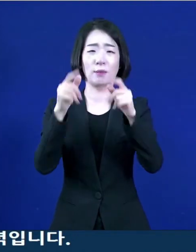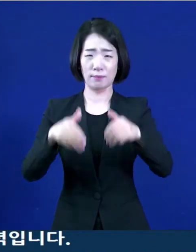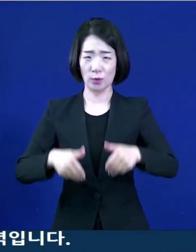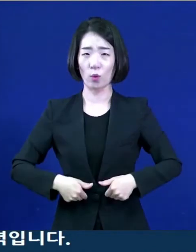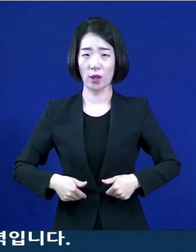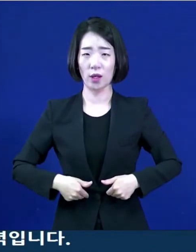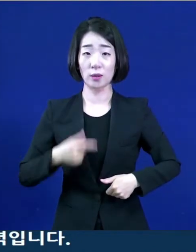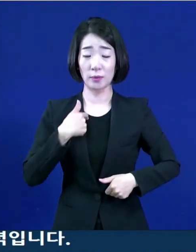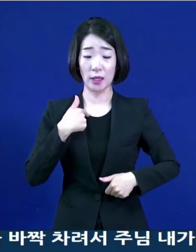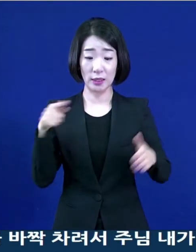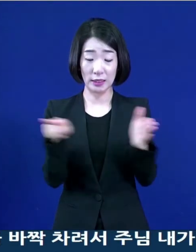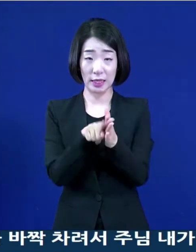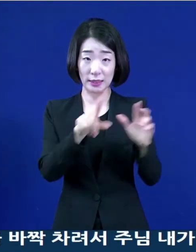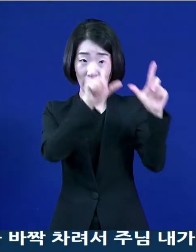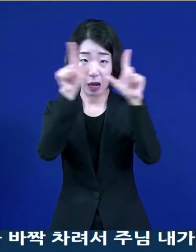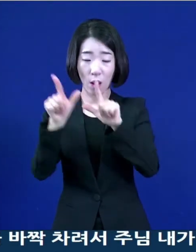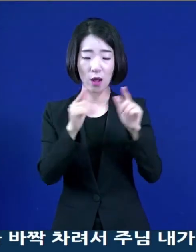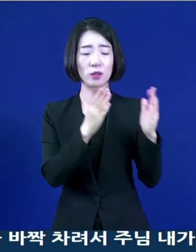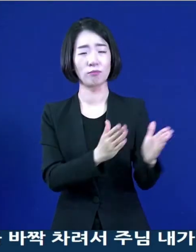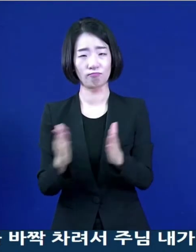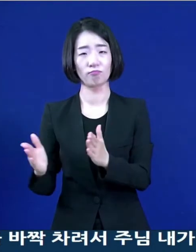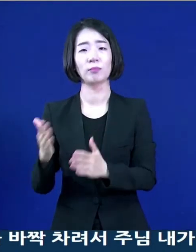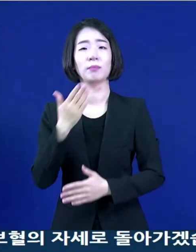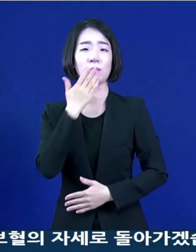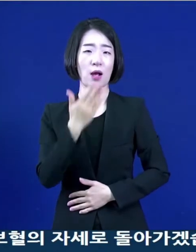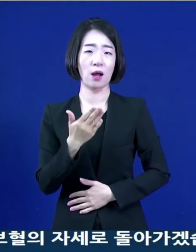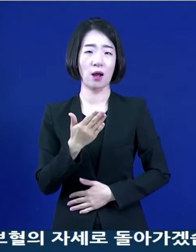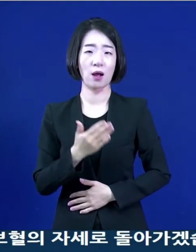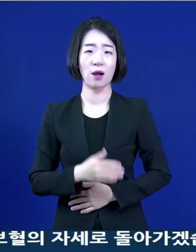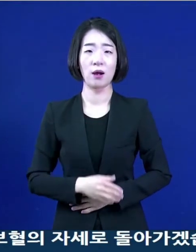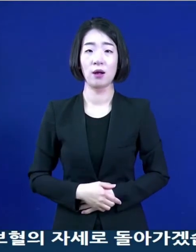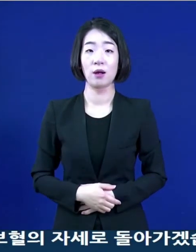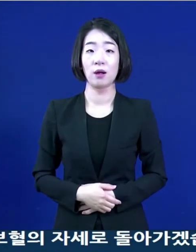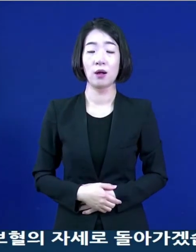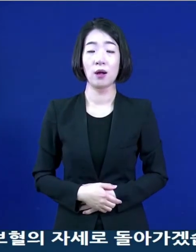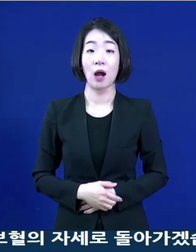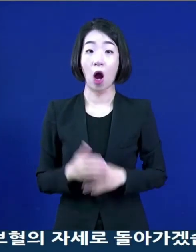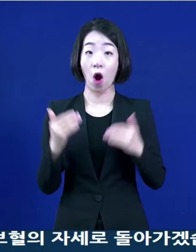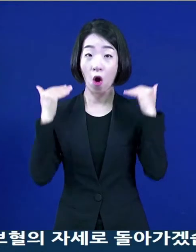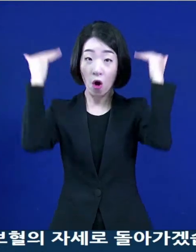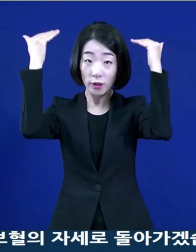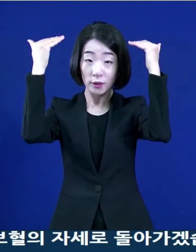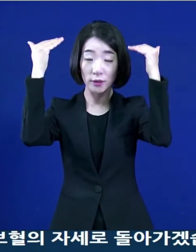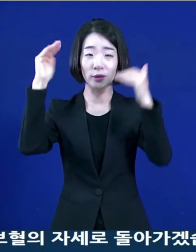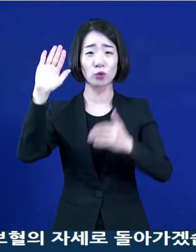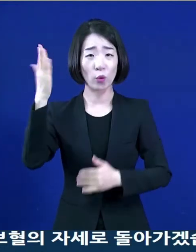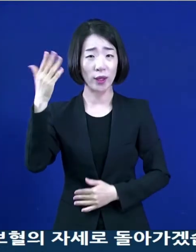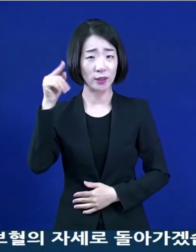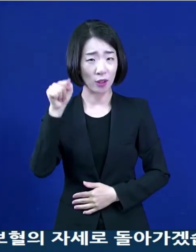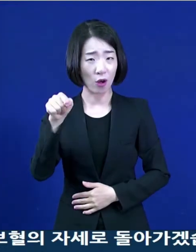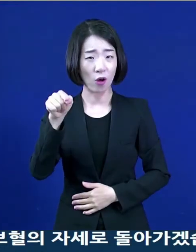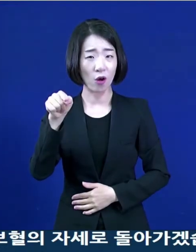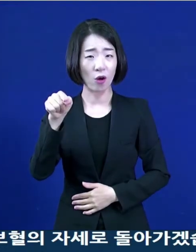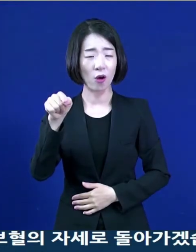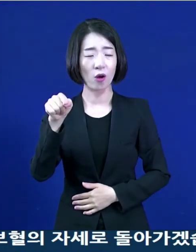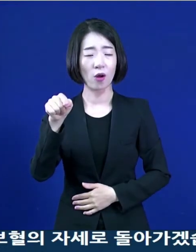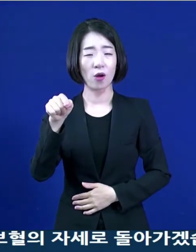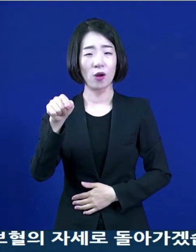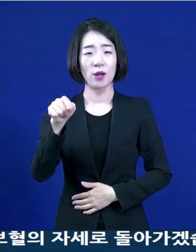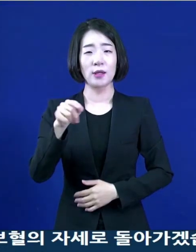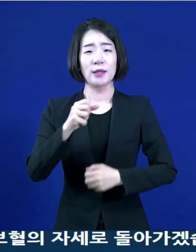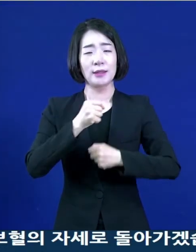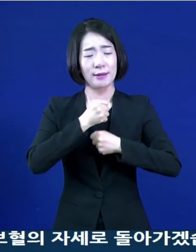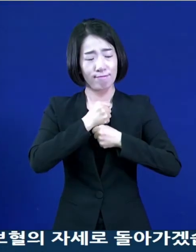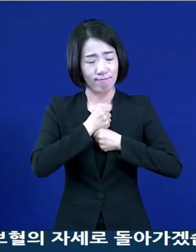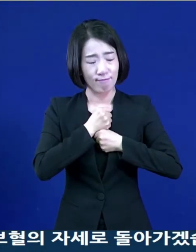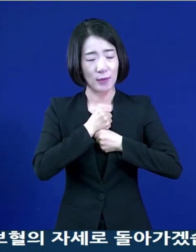겁니다. 그래서 어른이 된다는 것은 지키는 일을 잘하는 겁니다.